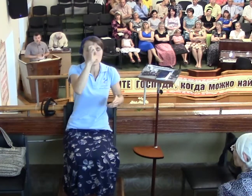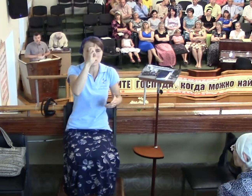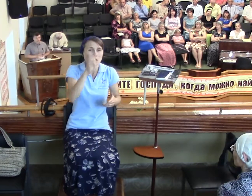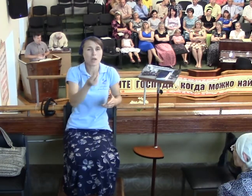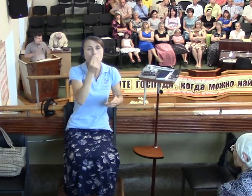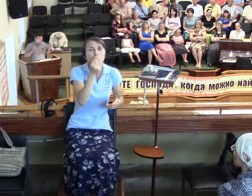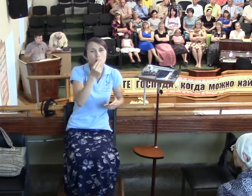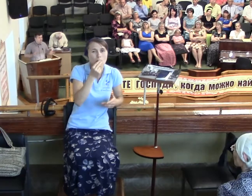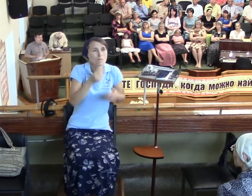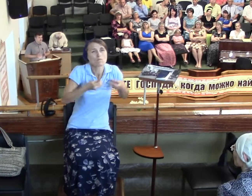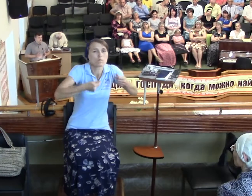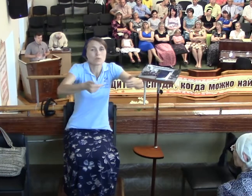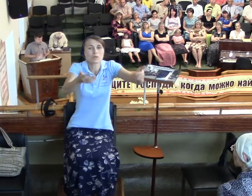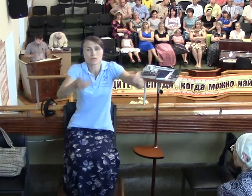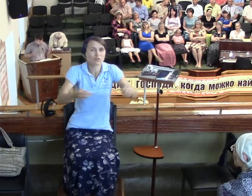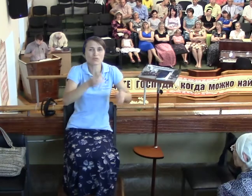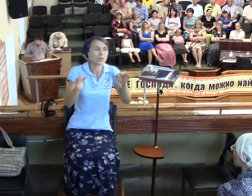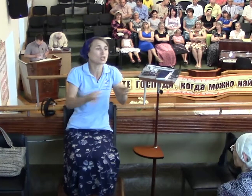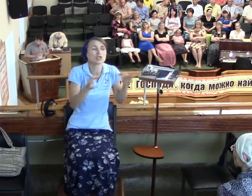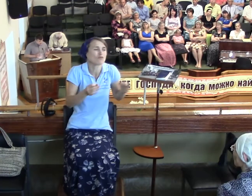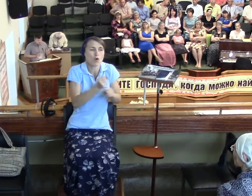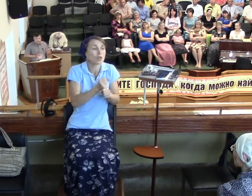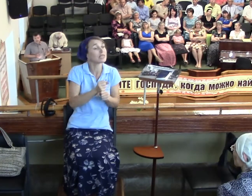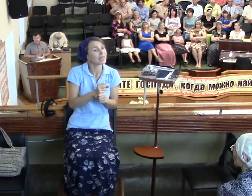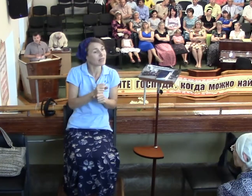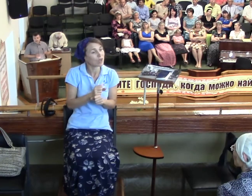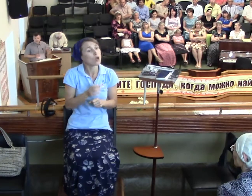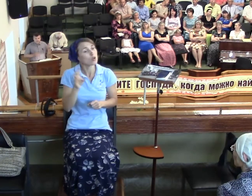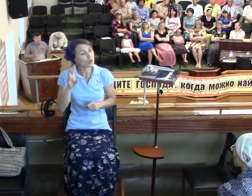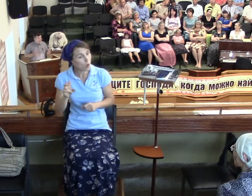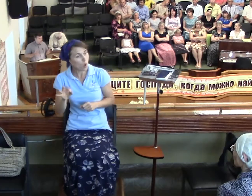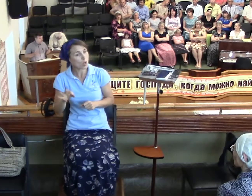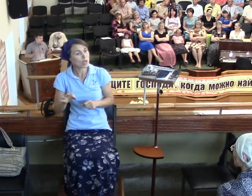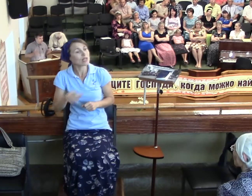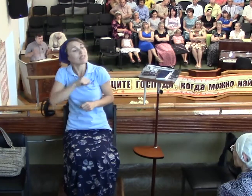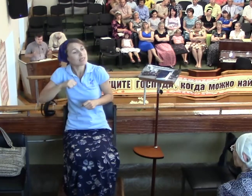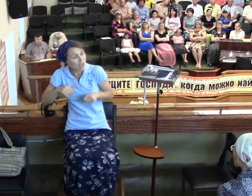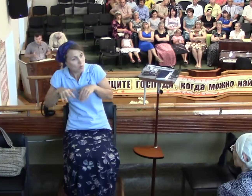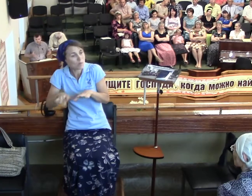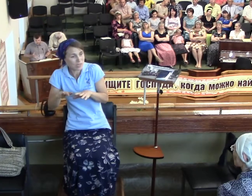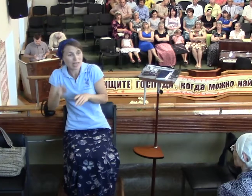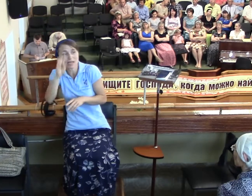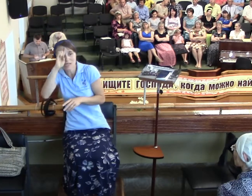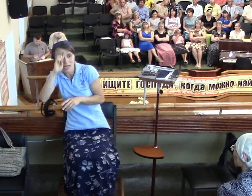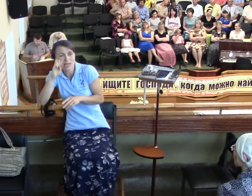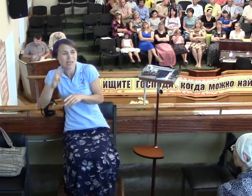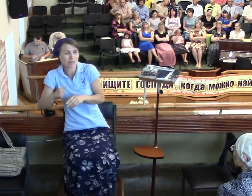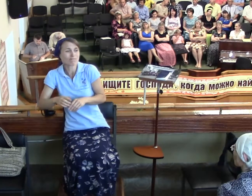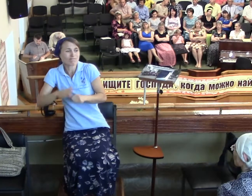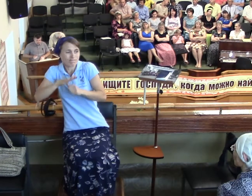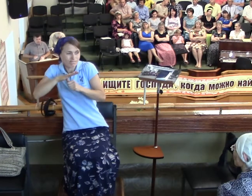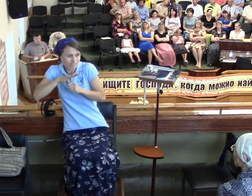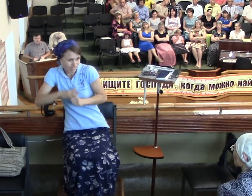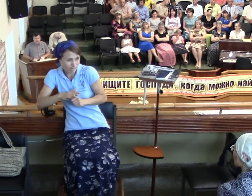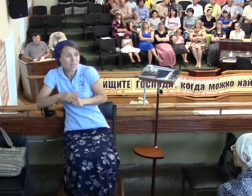едят пирожное и ничем не занимаются. Но на самом деле цари, они несли вот этот вот груз управления народом.